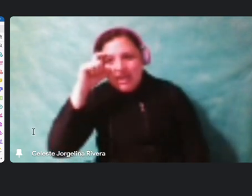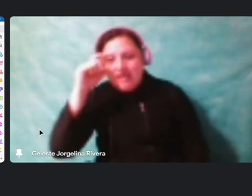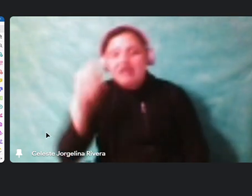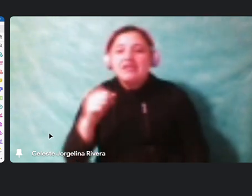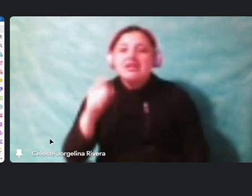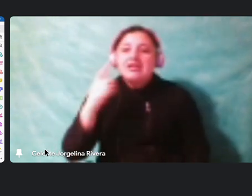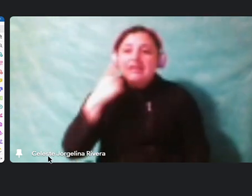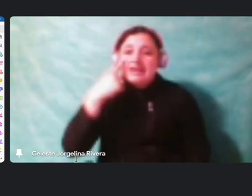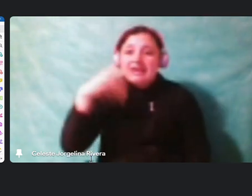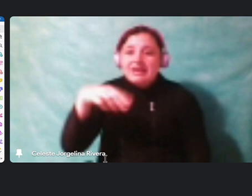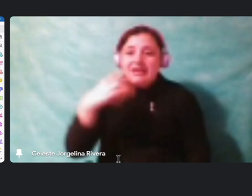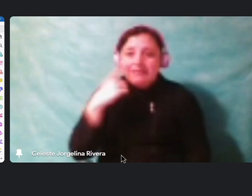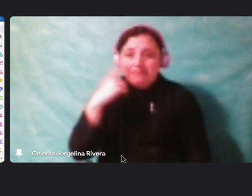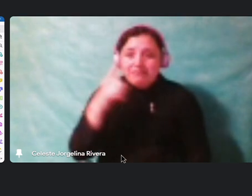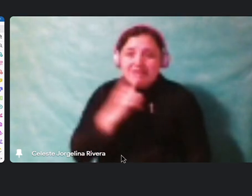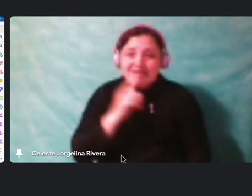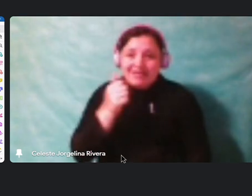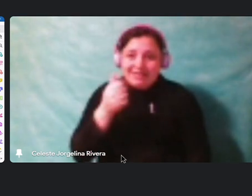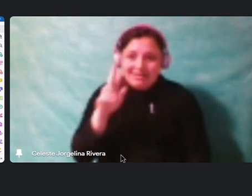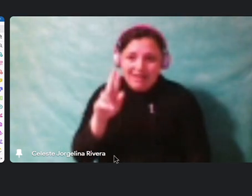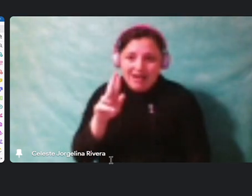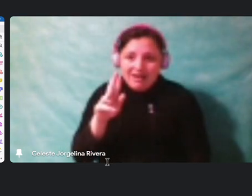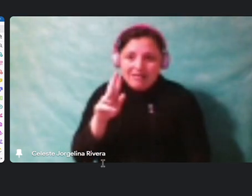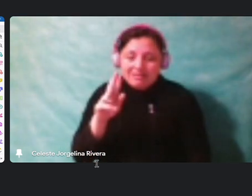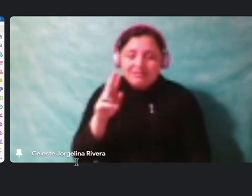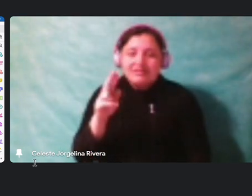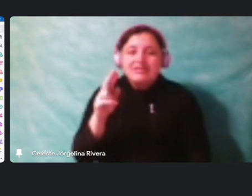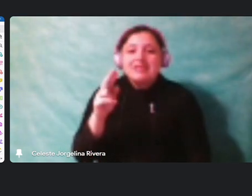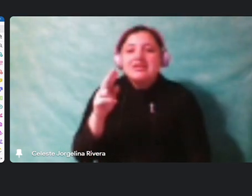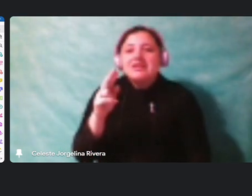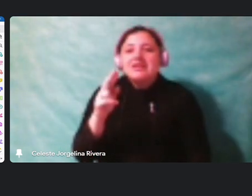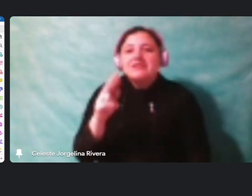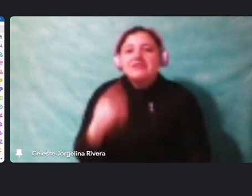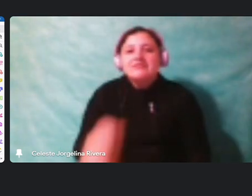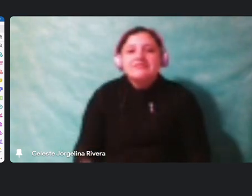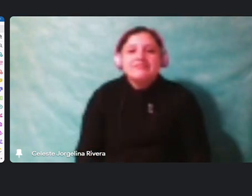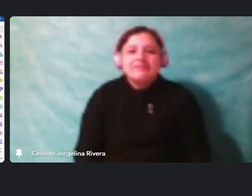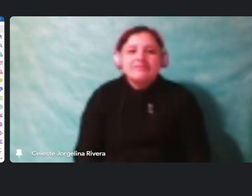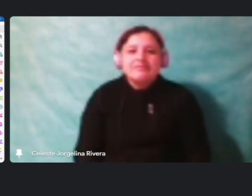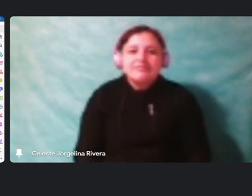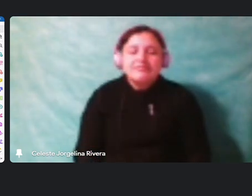imitar ciertas funcionalidades de la inteligencia humana,